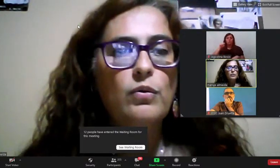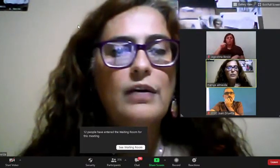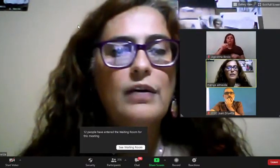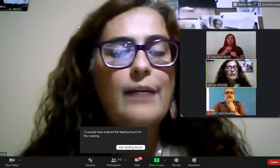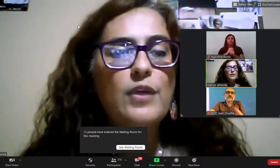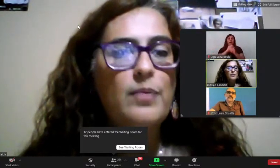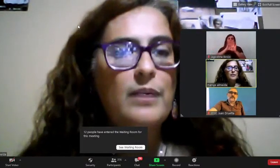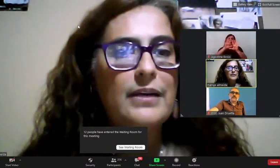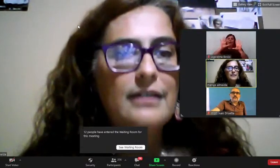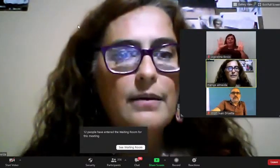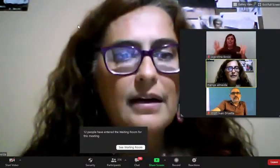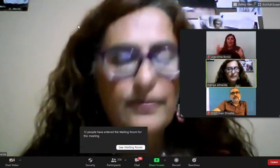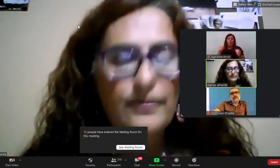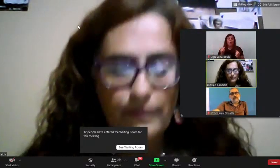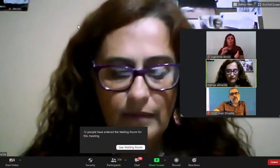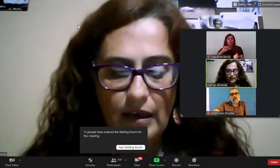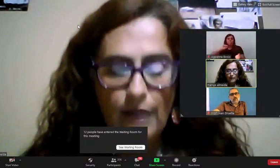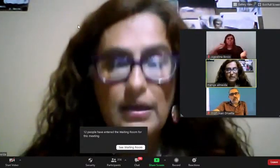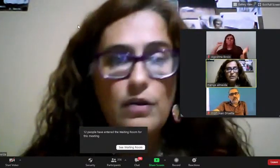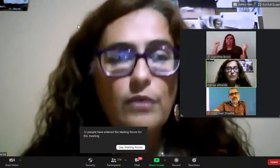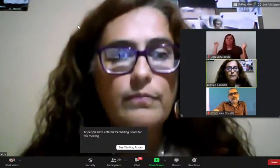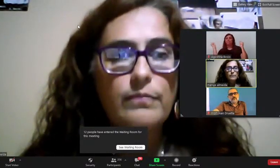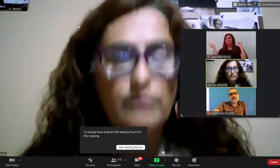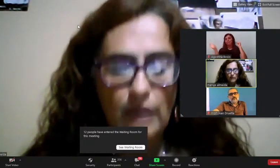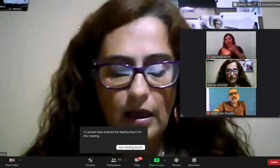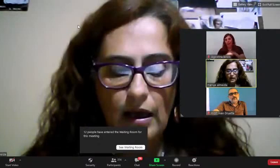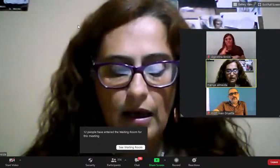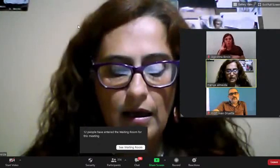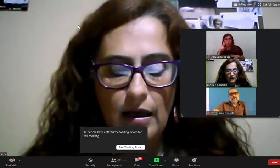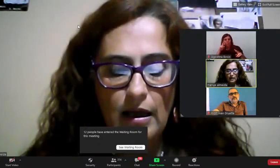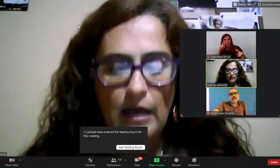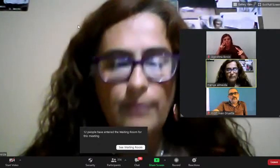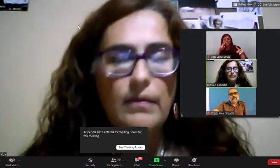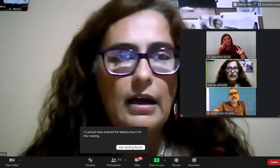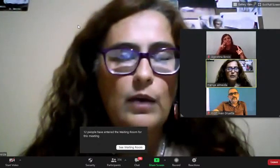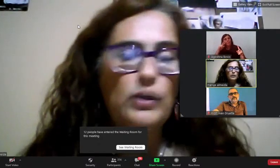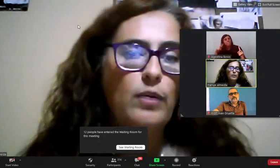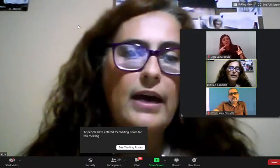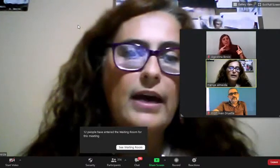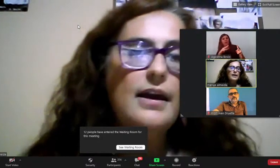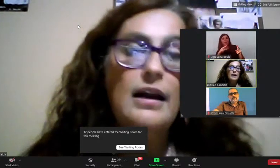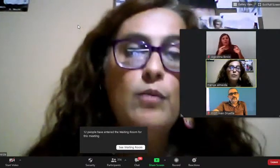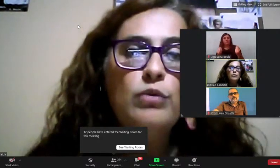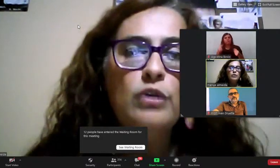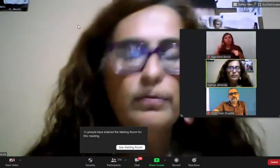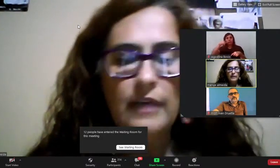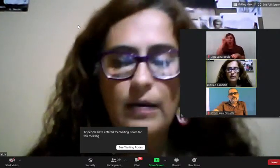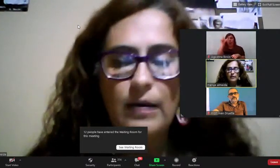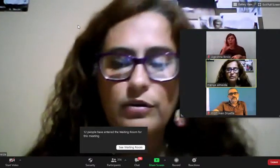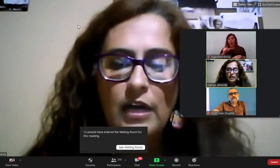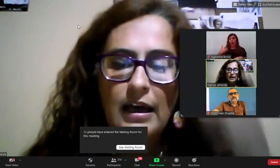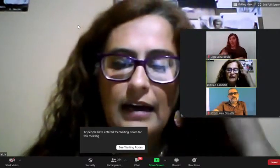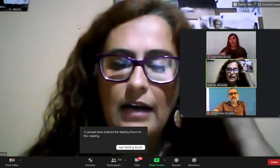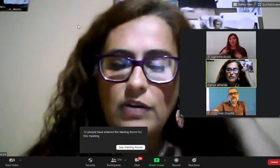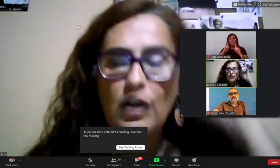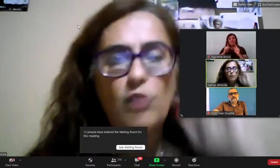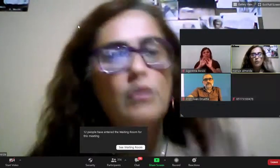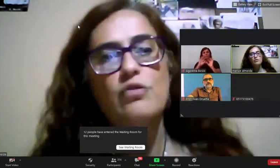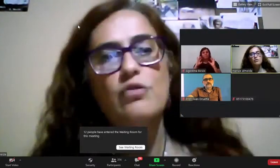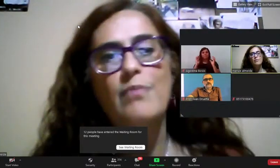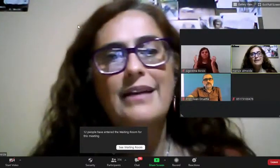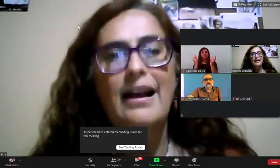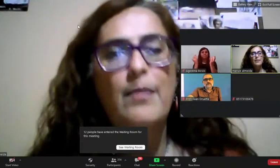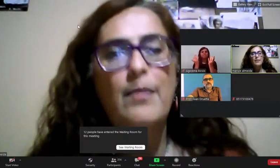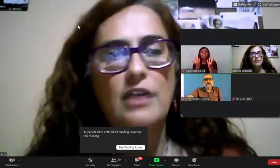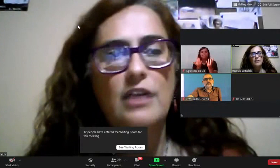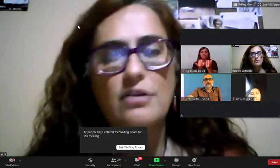con un cambio de perspectiva que ha habido en nuestro país y en el mundo, digamos, en relación a cómo